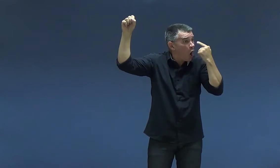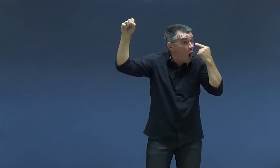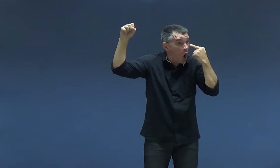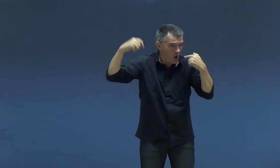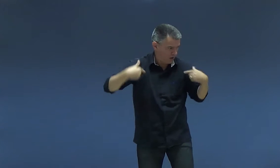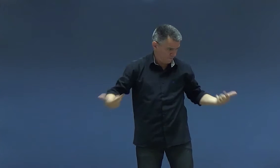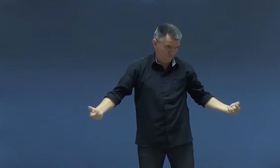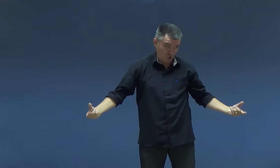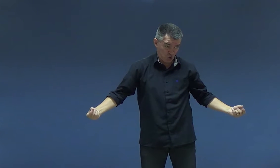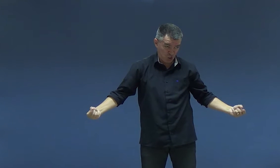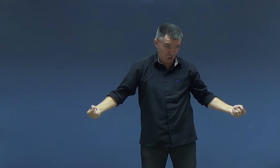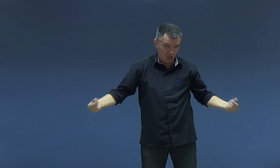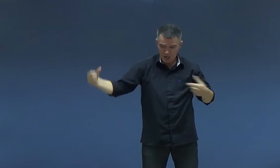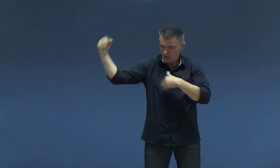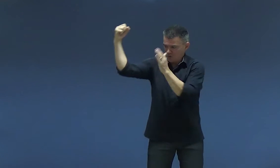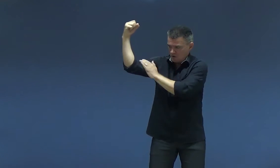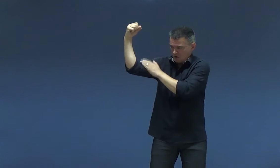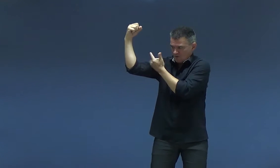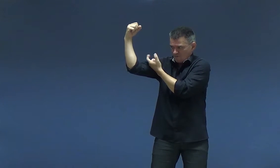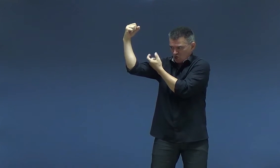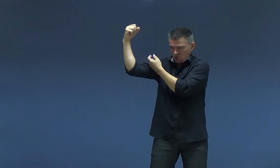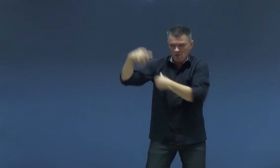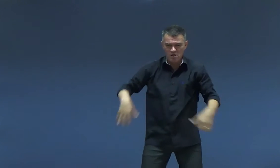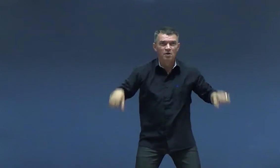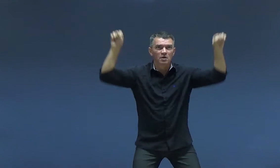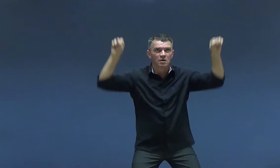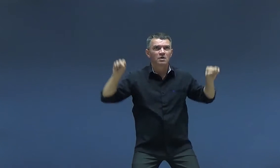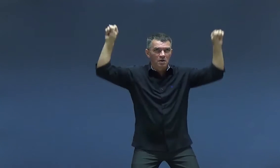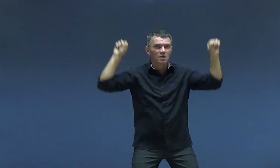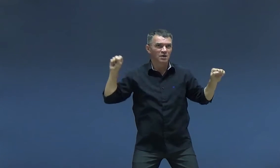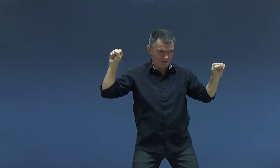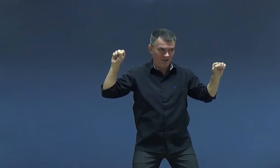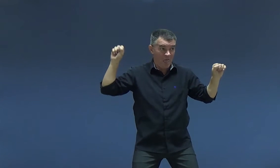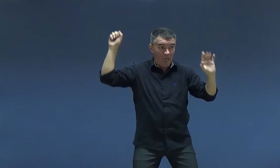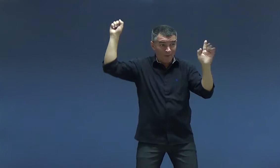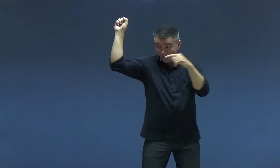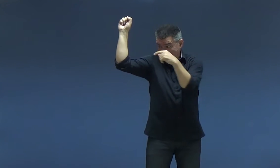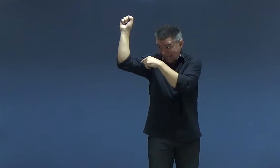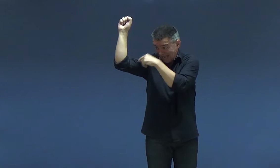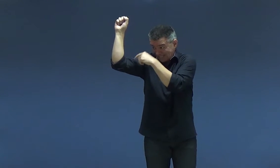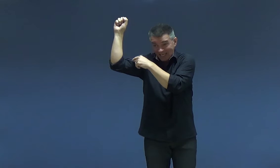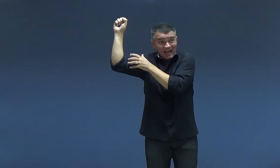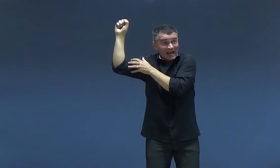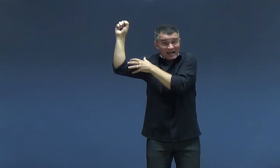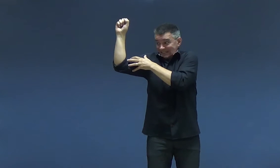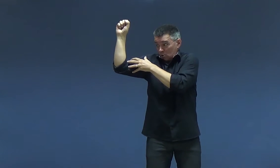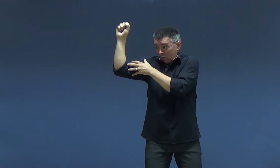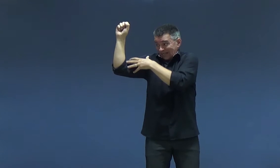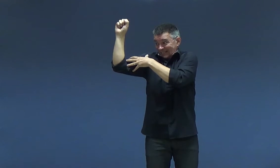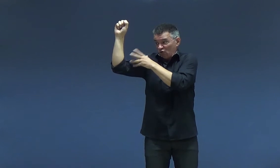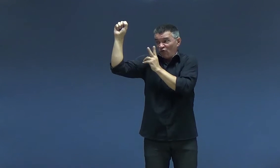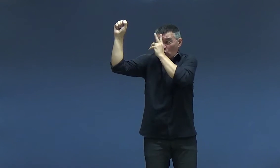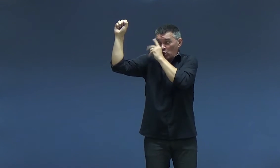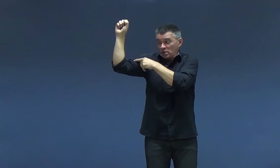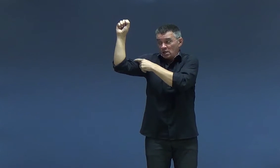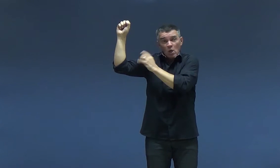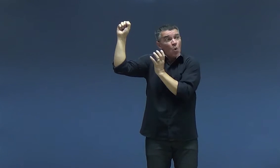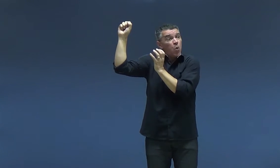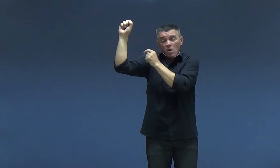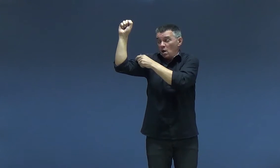Ah, mas olha aqui, ó. Já tem 20 aqui, né? Então, vou fazer exercício. Esse eu acho que cresceu mais,